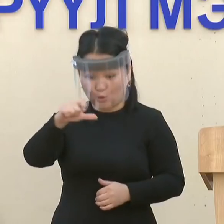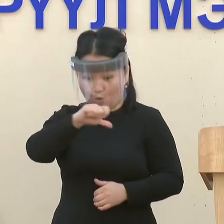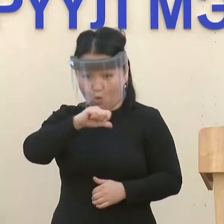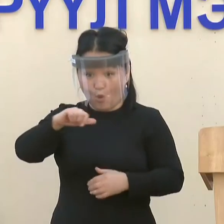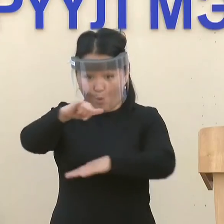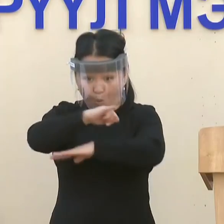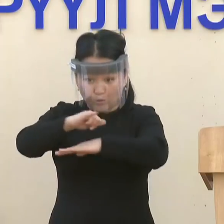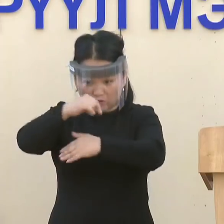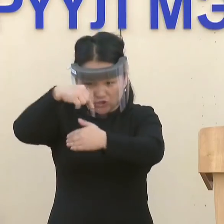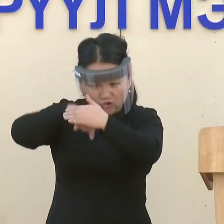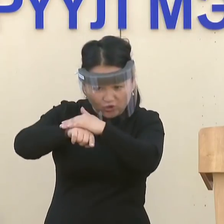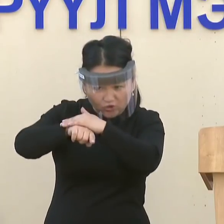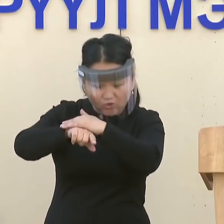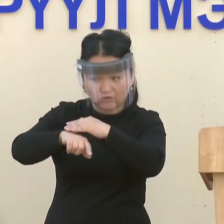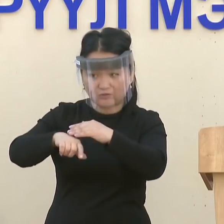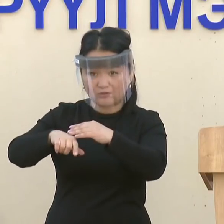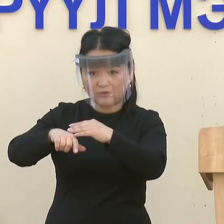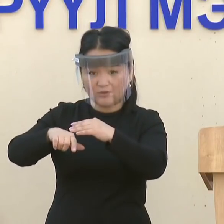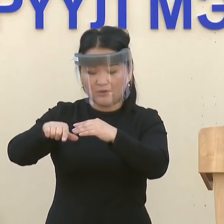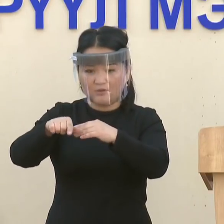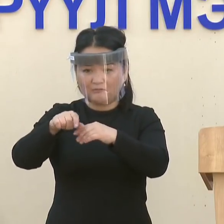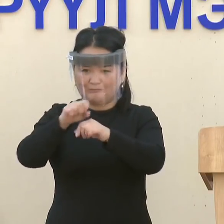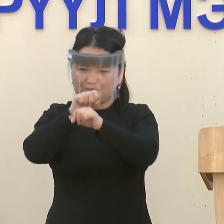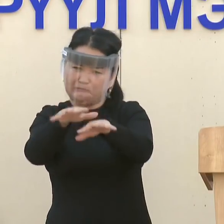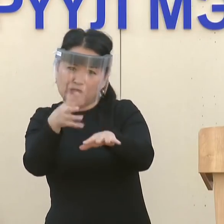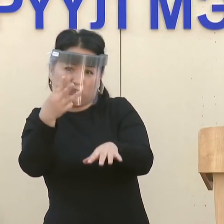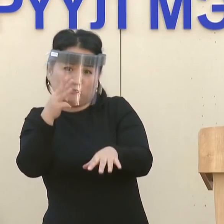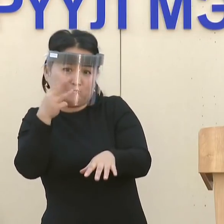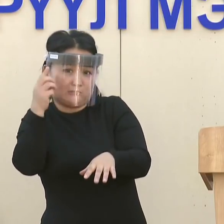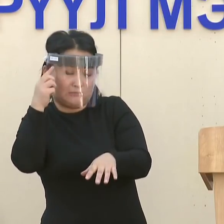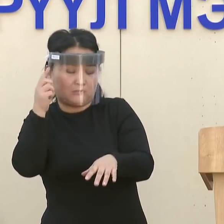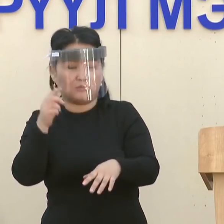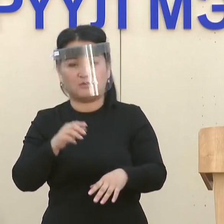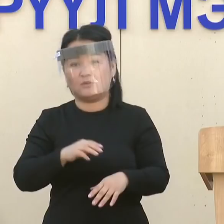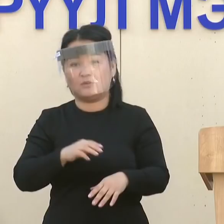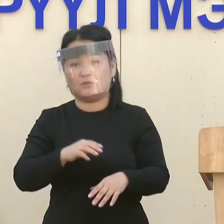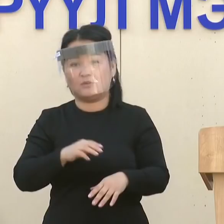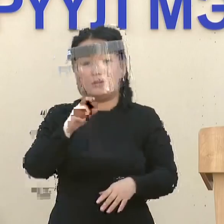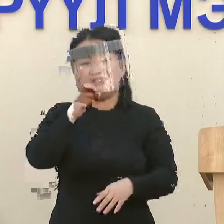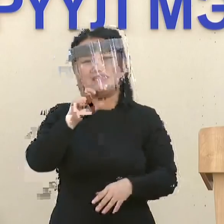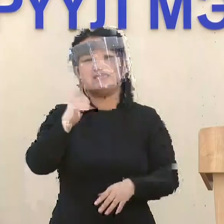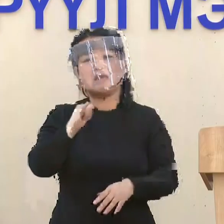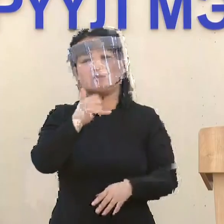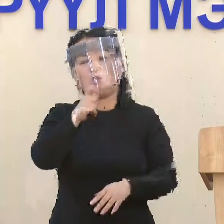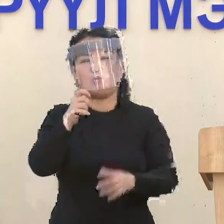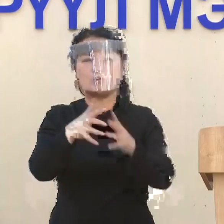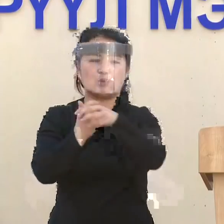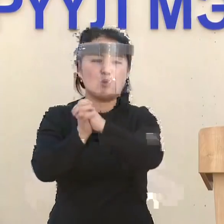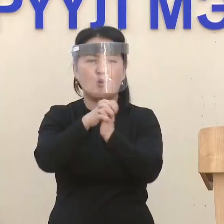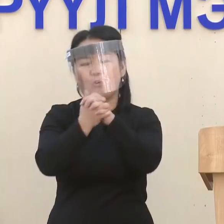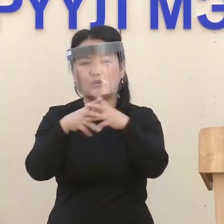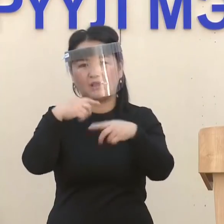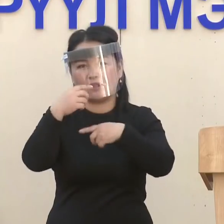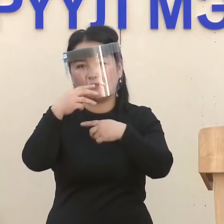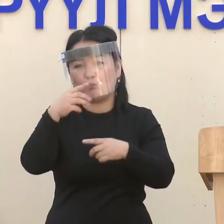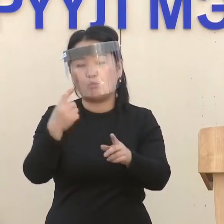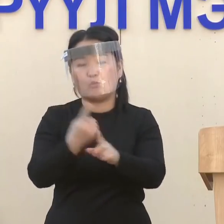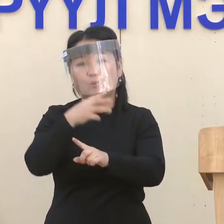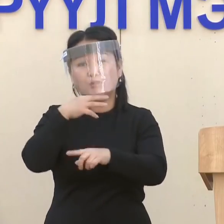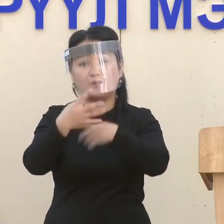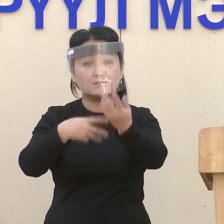биш үгээд ингээд зарим улсууд үүмлээд байгаа шүү дээ. Тэгэхээр бид нар бол давхар судалгаа хийж байгаа. Ямар судалгаа хийж байгаа нөхлөр